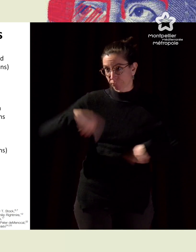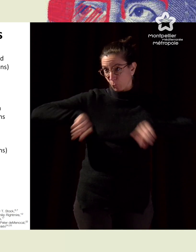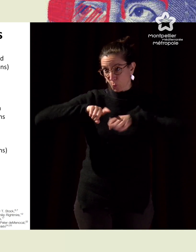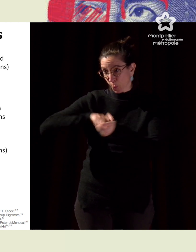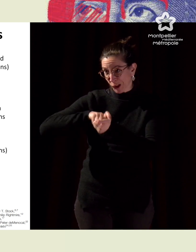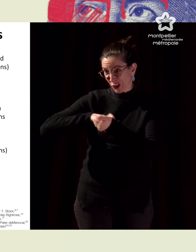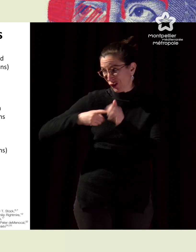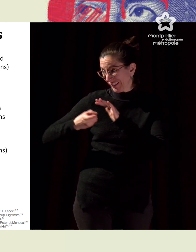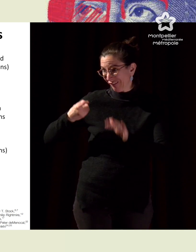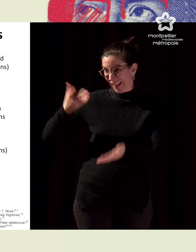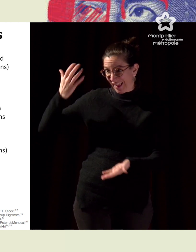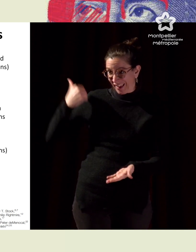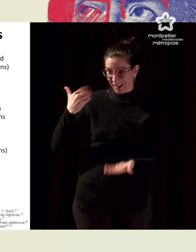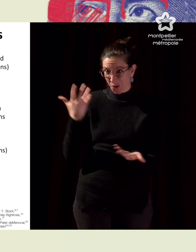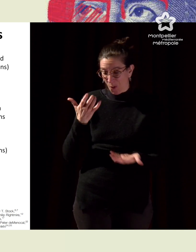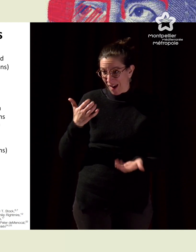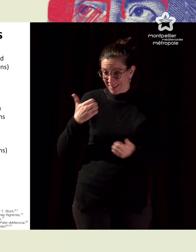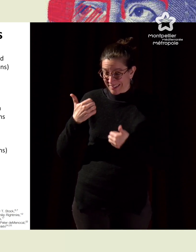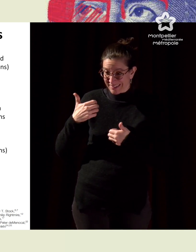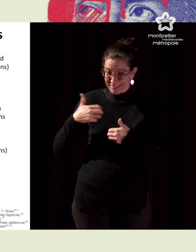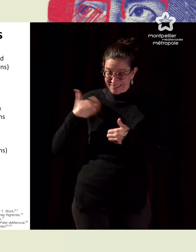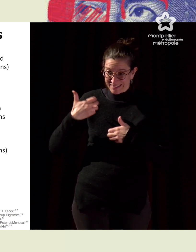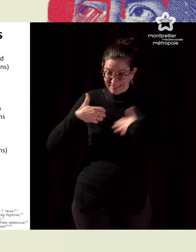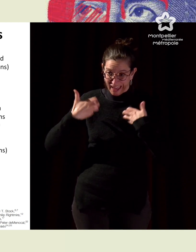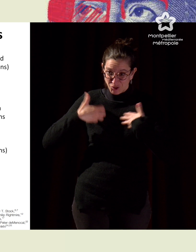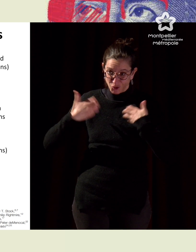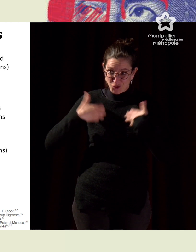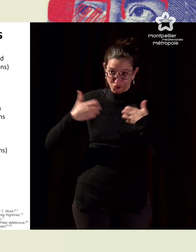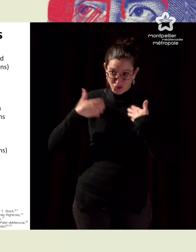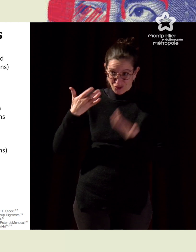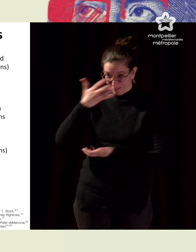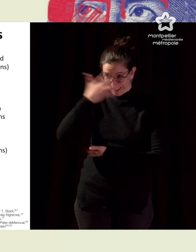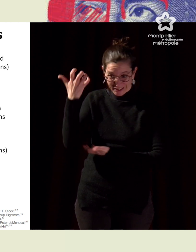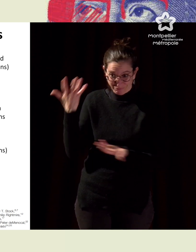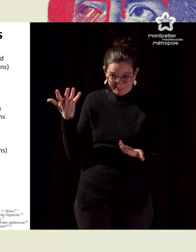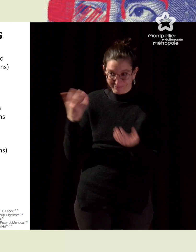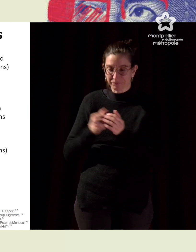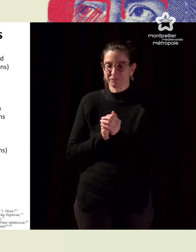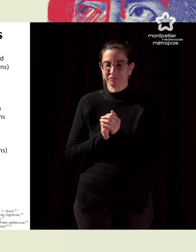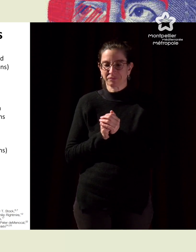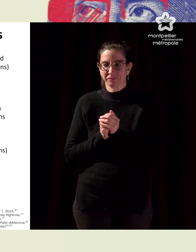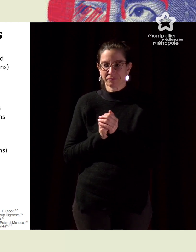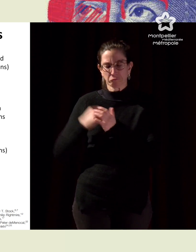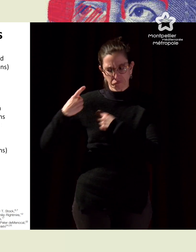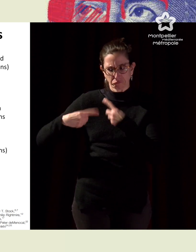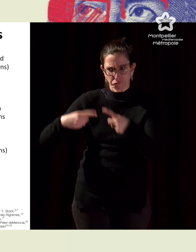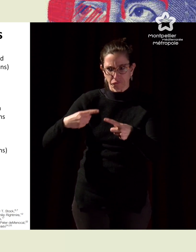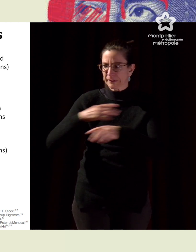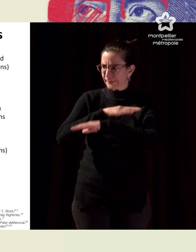singe tropical, hein, grosso modo. Et donc on vient d'Afrique et les derniers travaux montrent